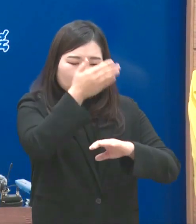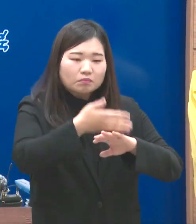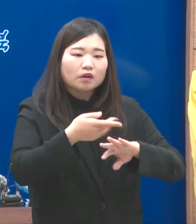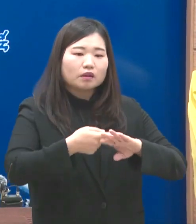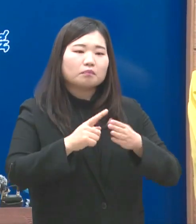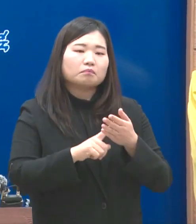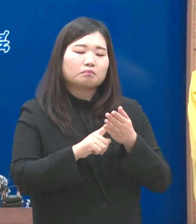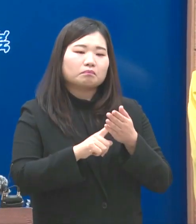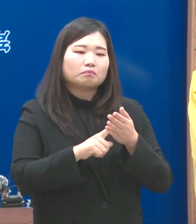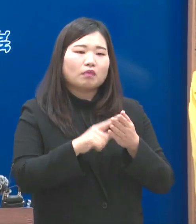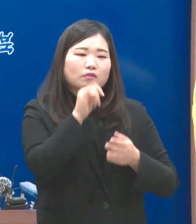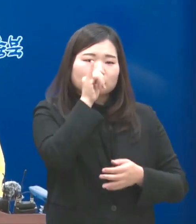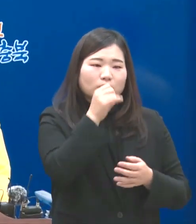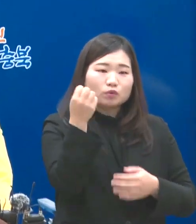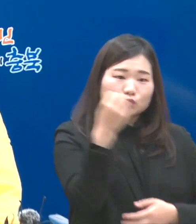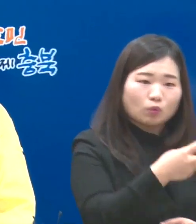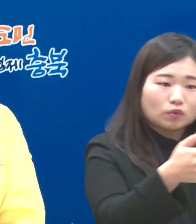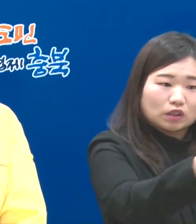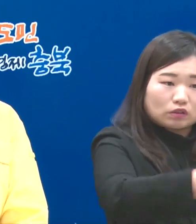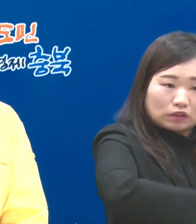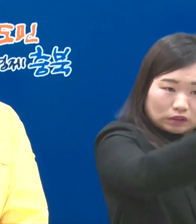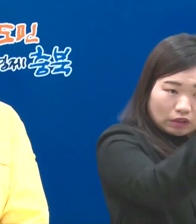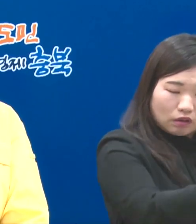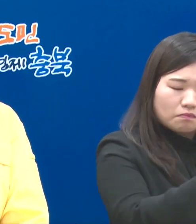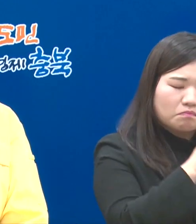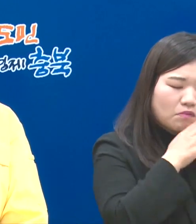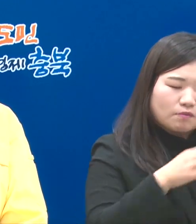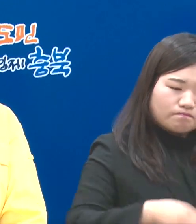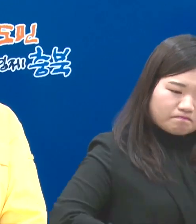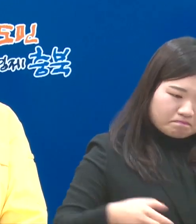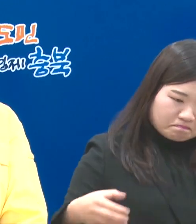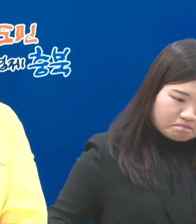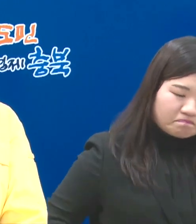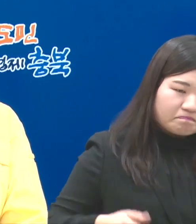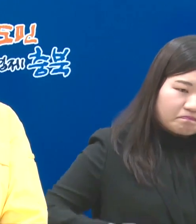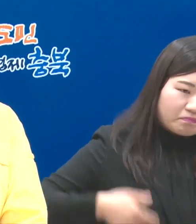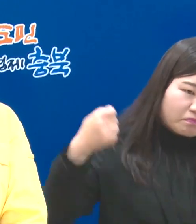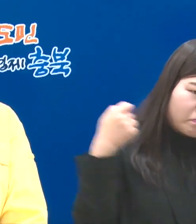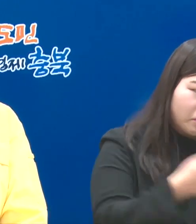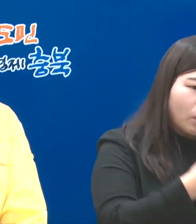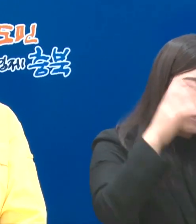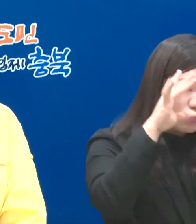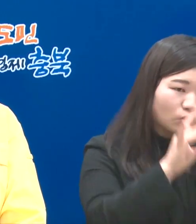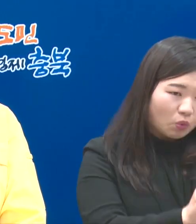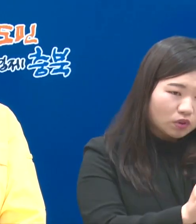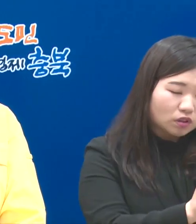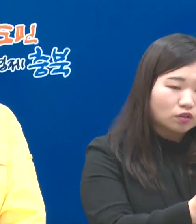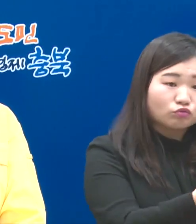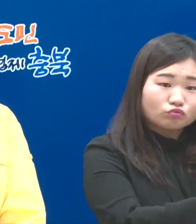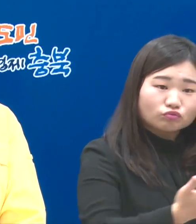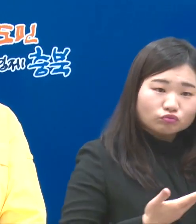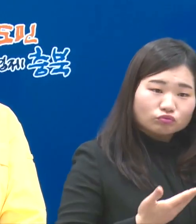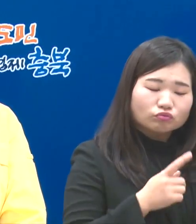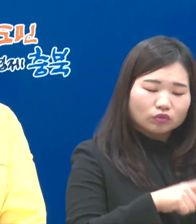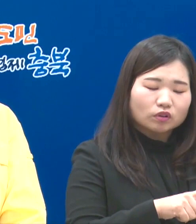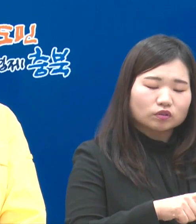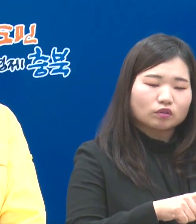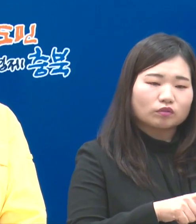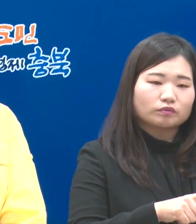그리고 이상천 제천시장께서 대승적 차원에서 정부 결정을